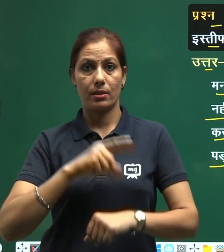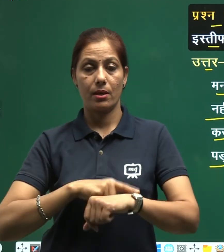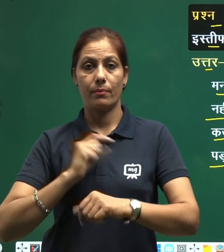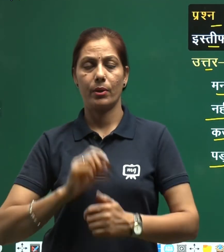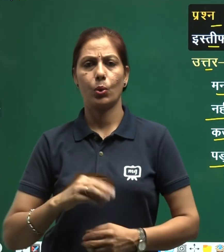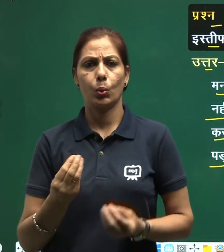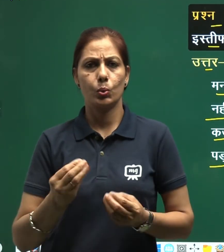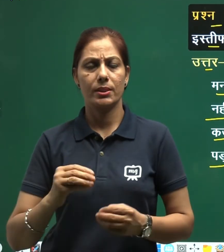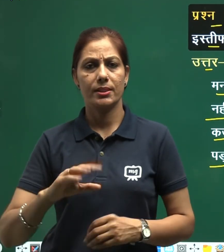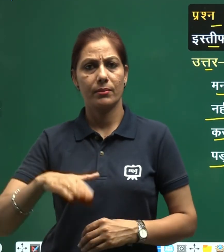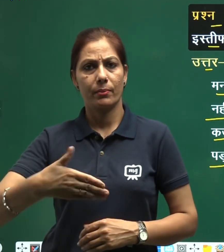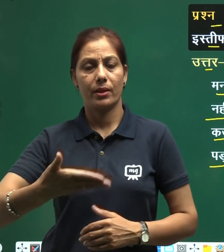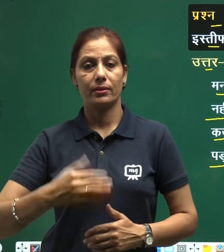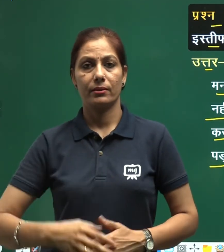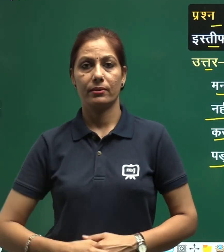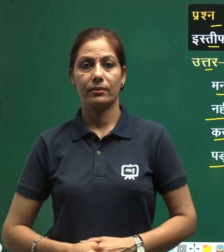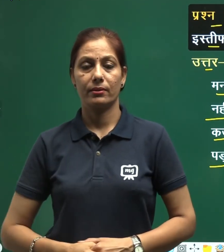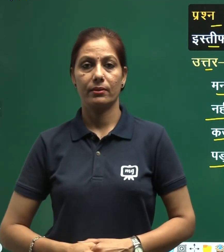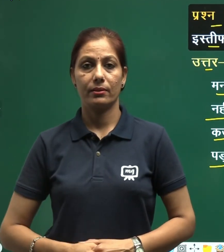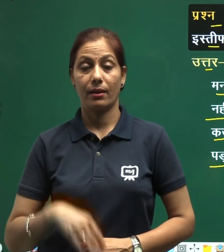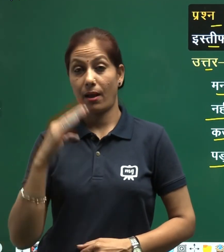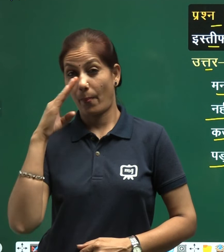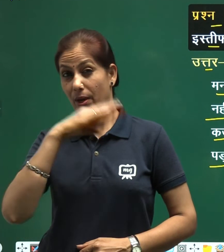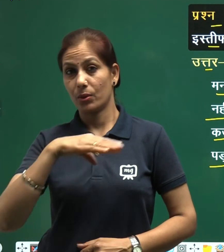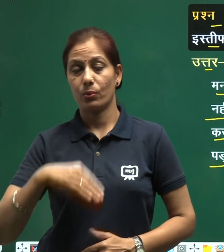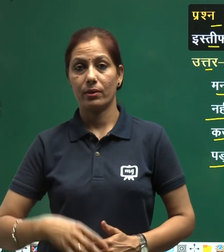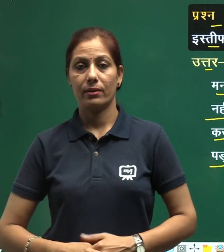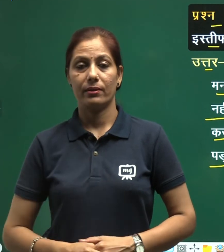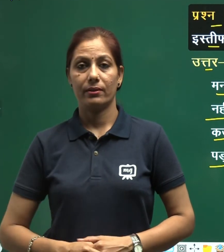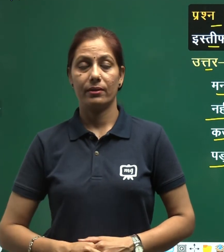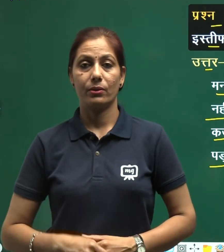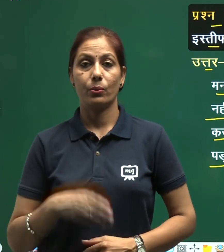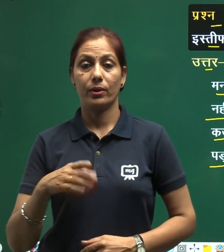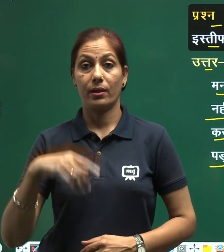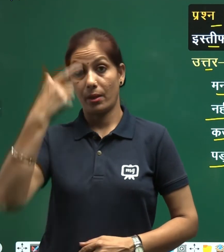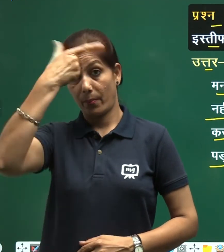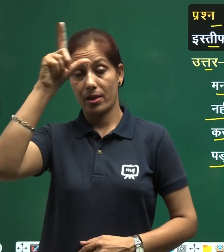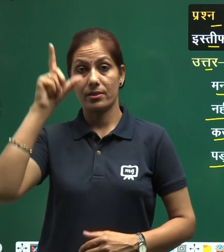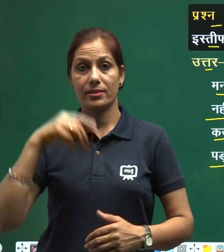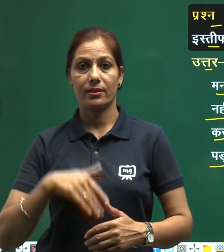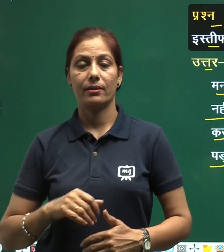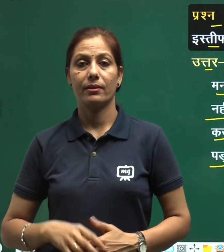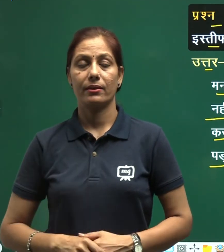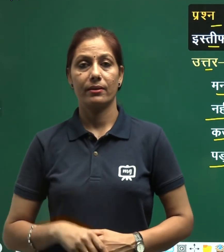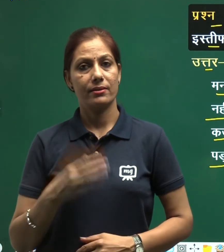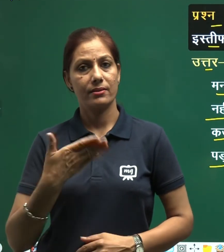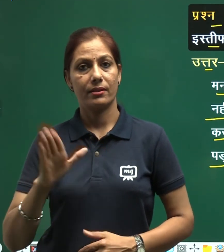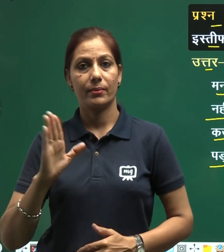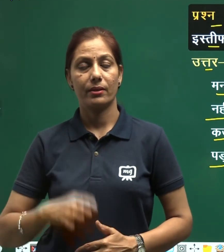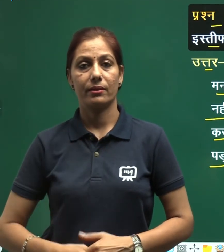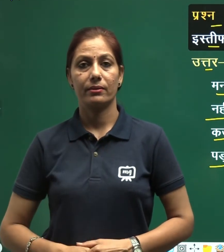कुछ समय बाद ही अपमानित होकर उन्हें भारत से जाना